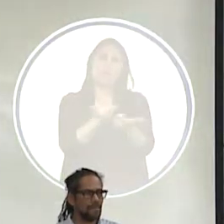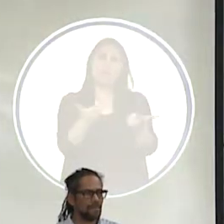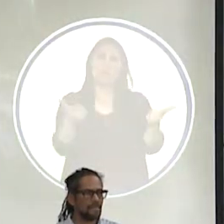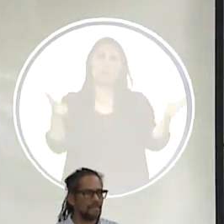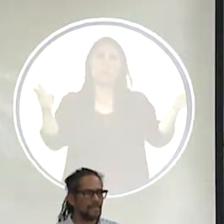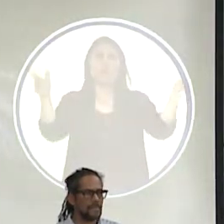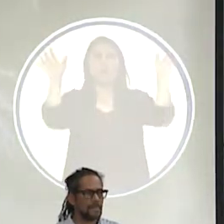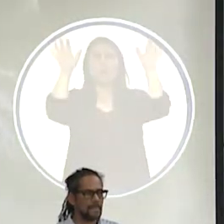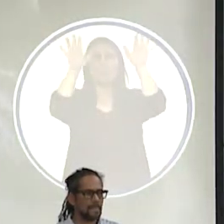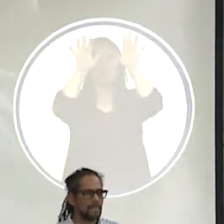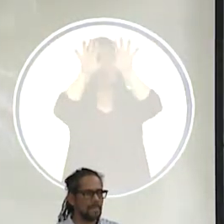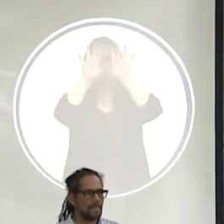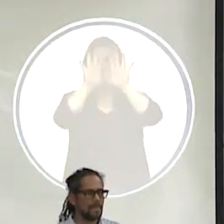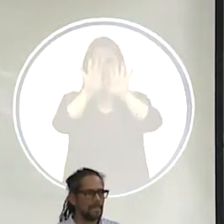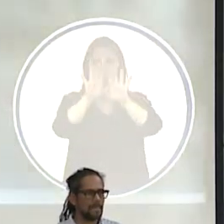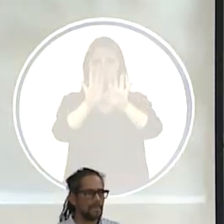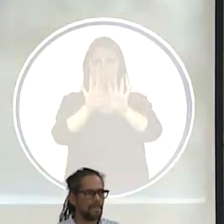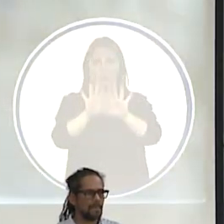la libertad